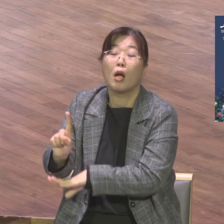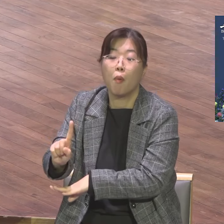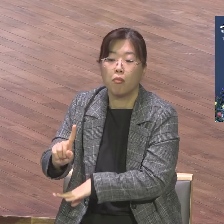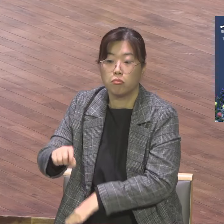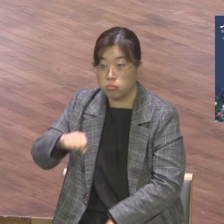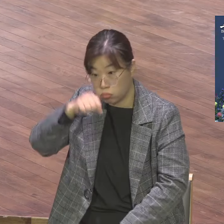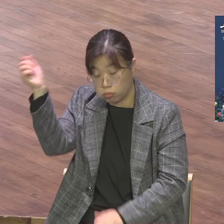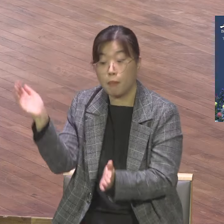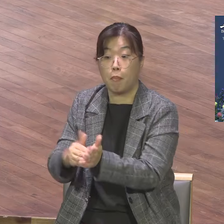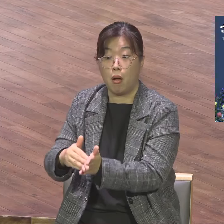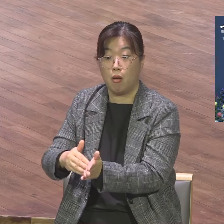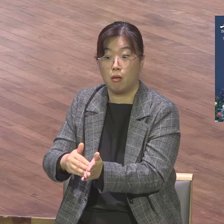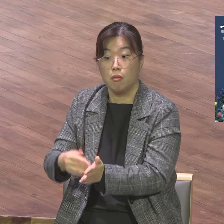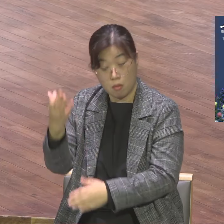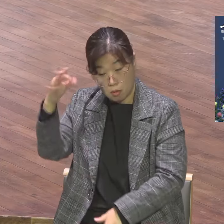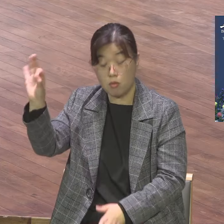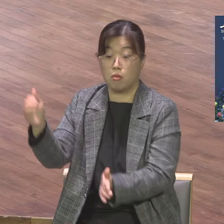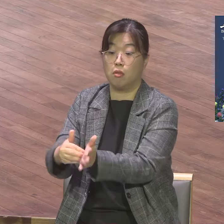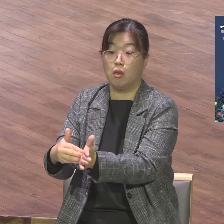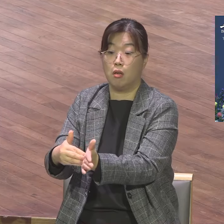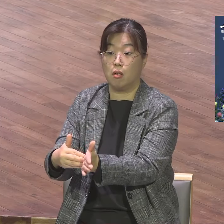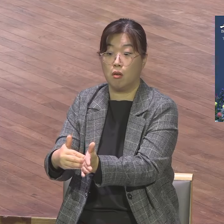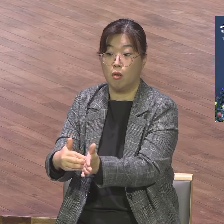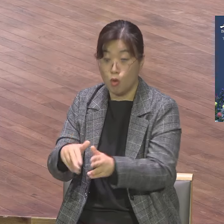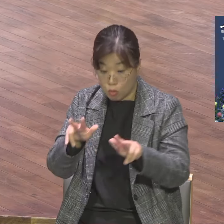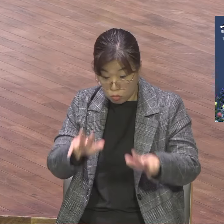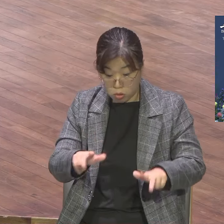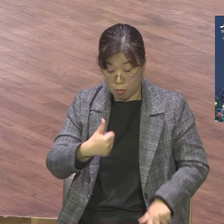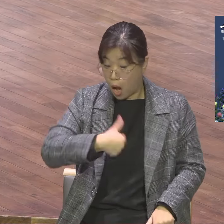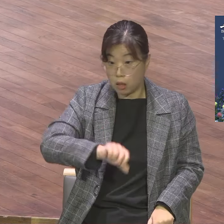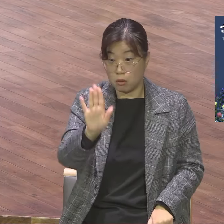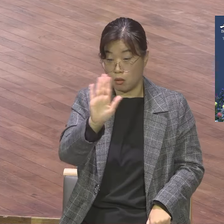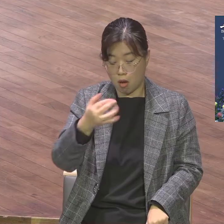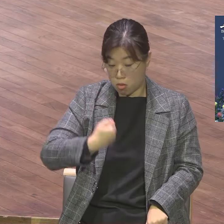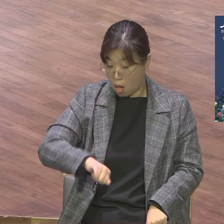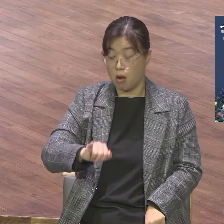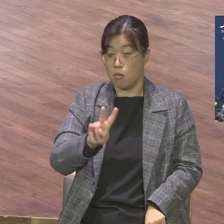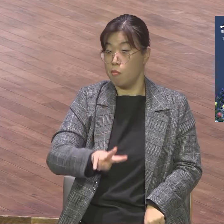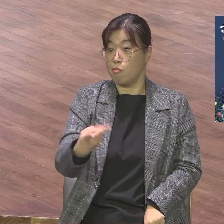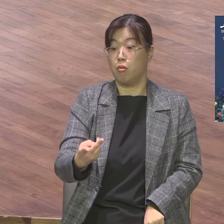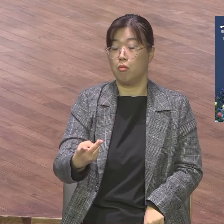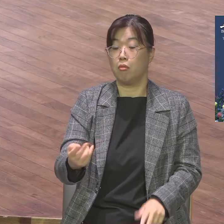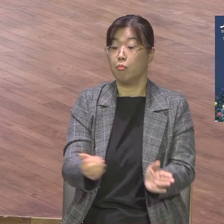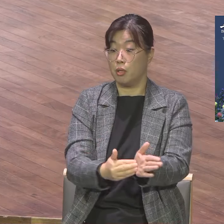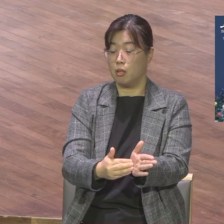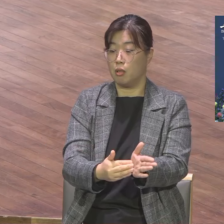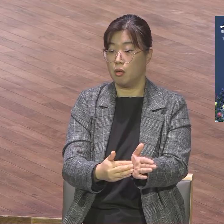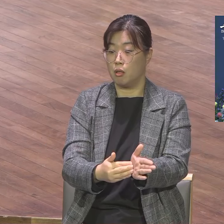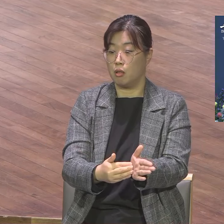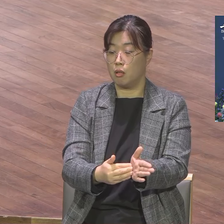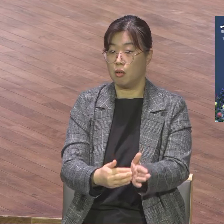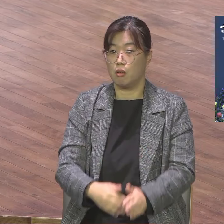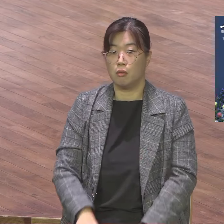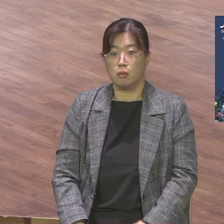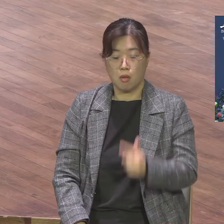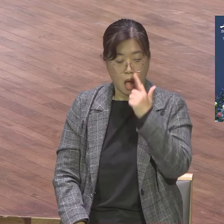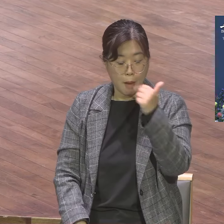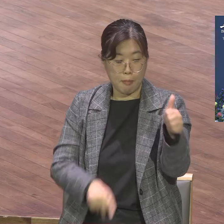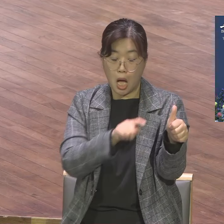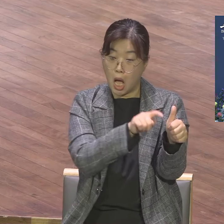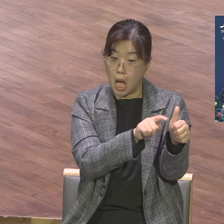LA 캘리포니아는 로스앤젤레스는 바닥이 되게 법이 그래 돼. 법이. 그래서 일론 머스크가 충격을